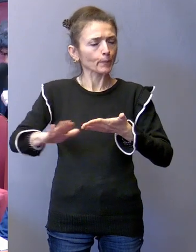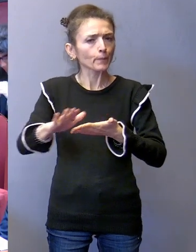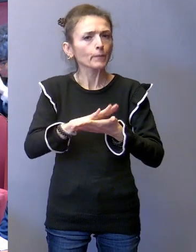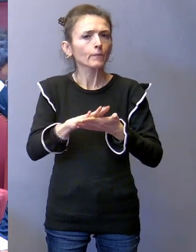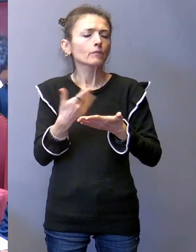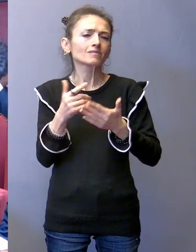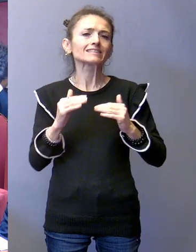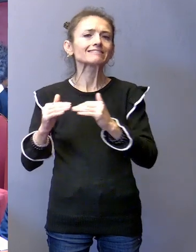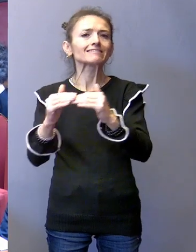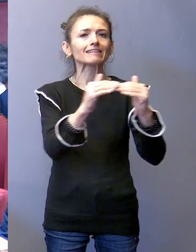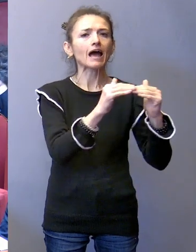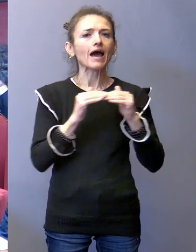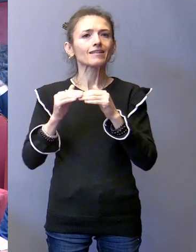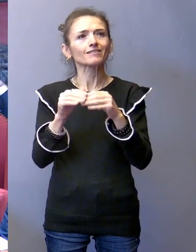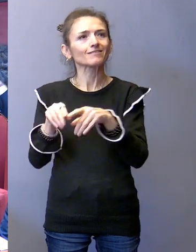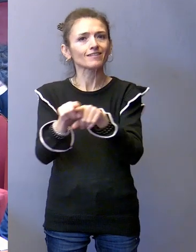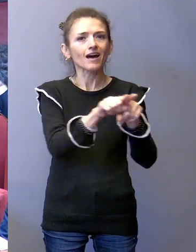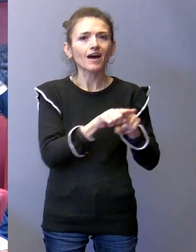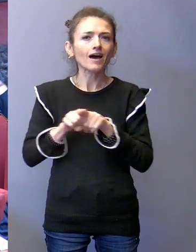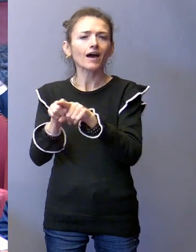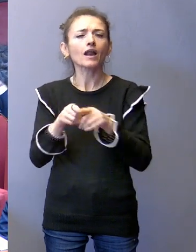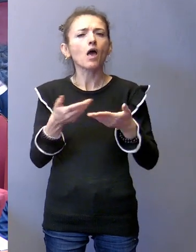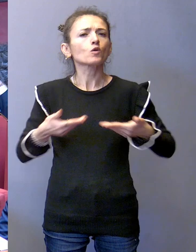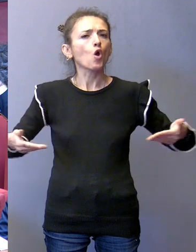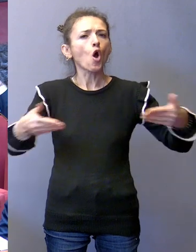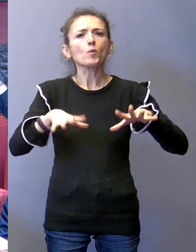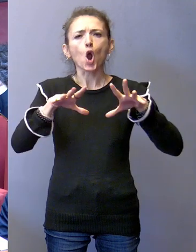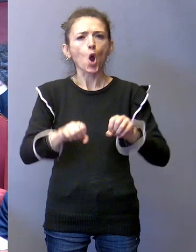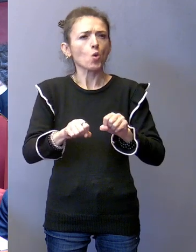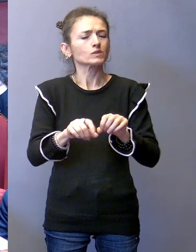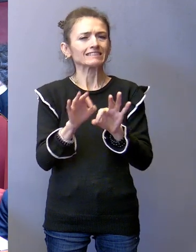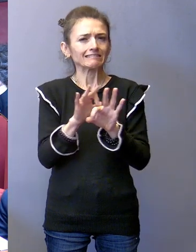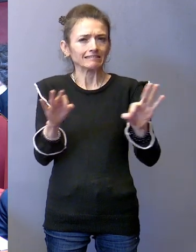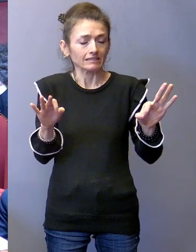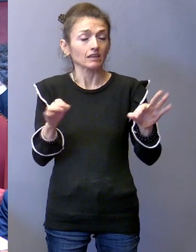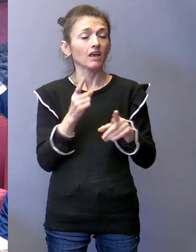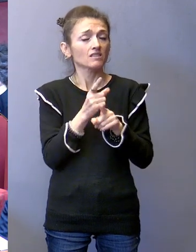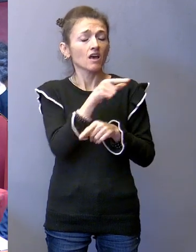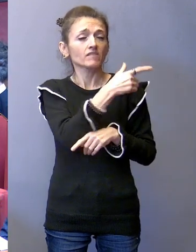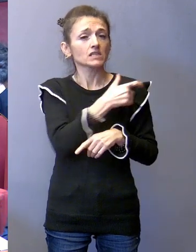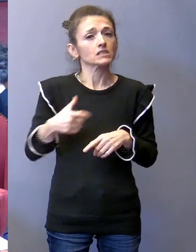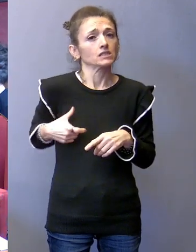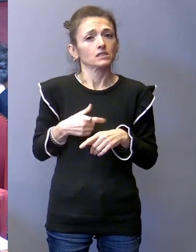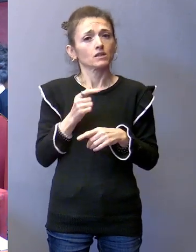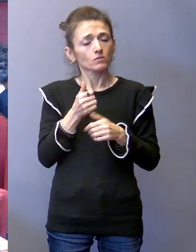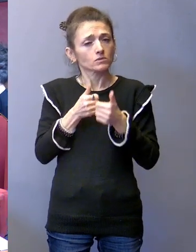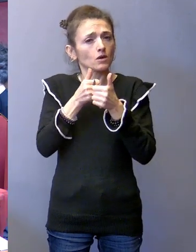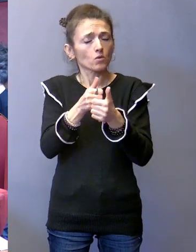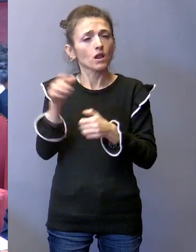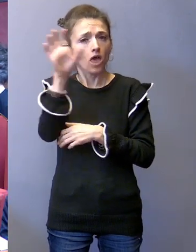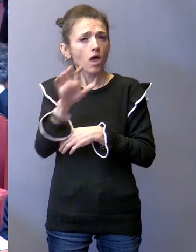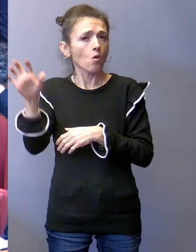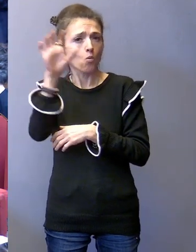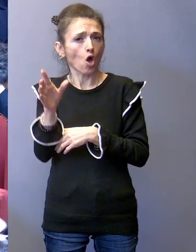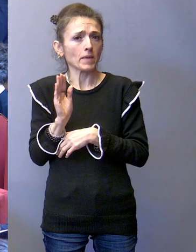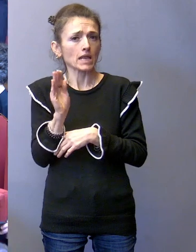a consumo zero di suolo si impegna il Sindaco la Giunta a garantire la Zero occupazione di suolo richiesta dall'Europa con l'incentivo utilizzare